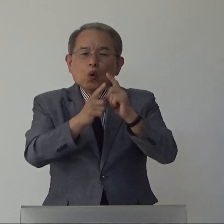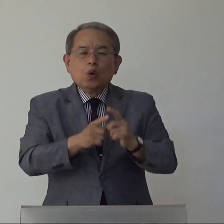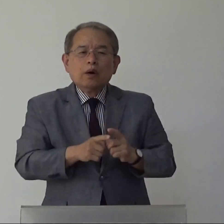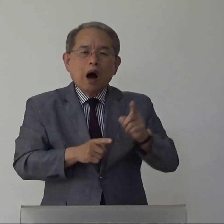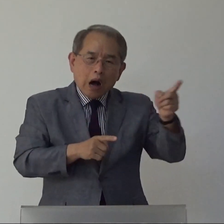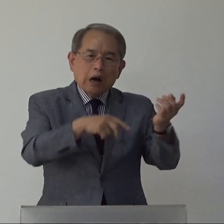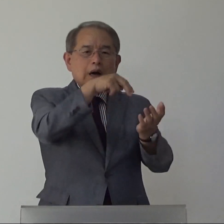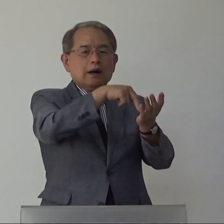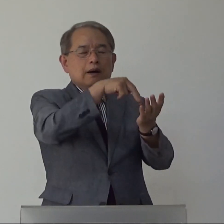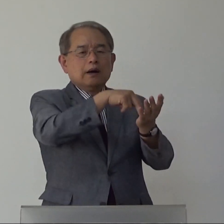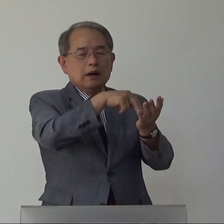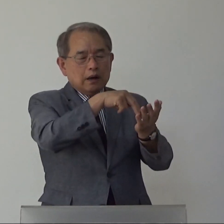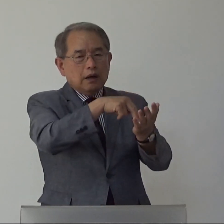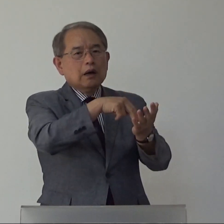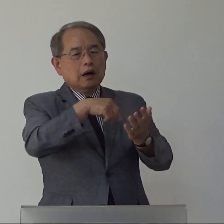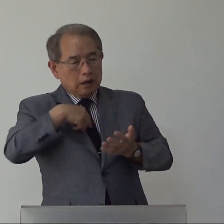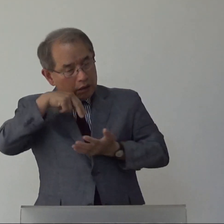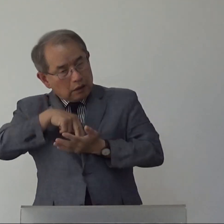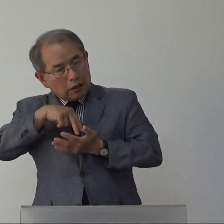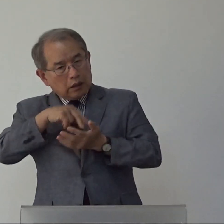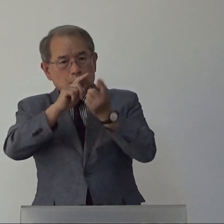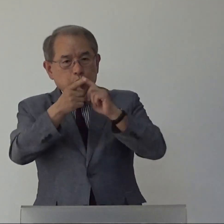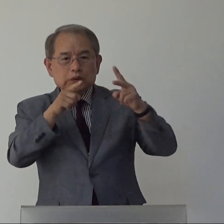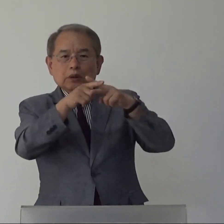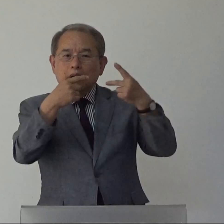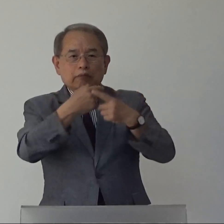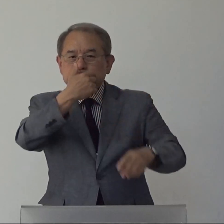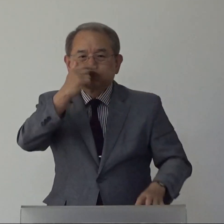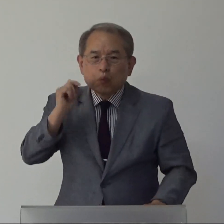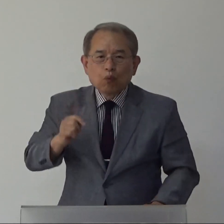여러분 어떻습니까? 정말로 그러한 사람들이 있습니다.